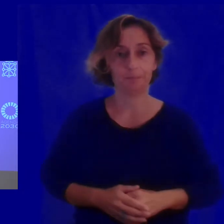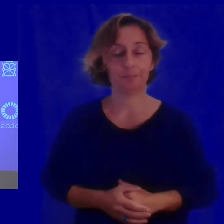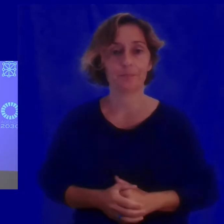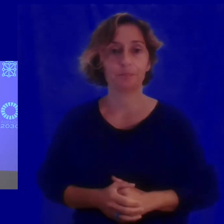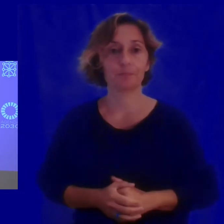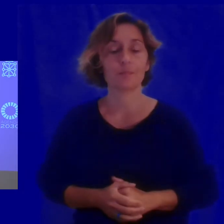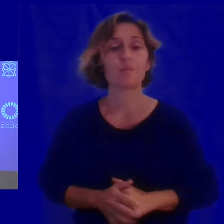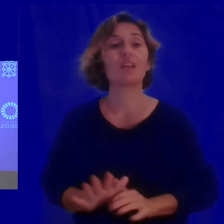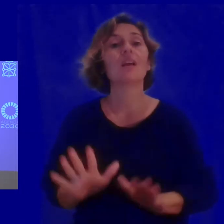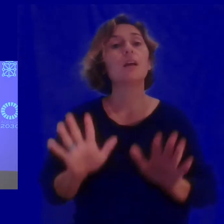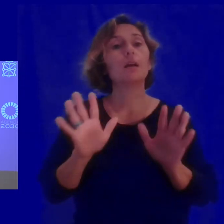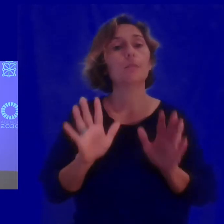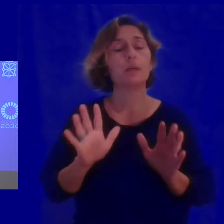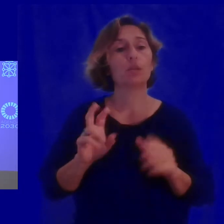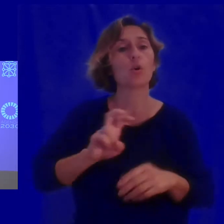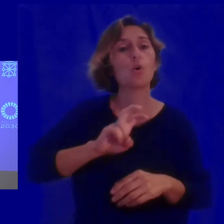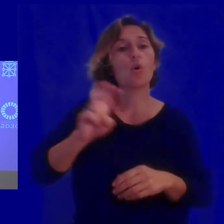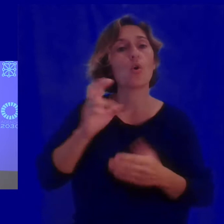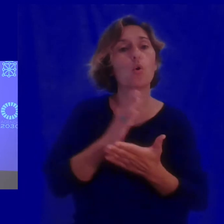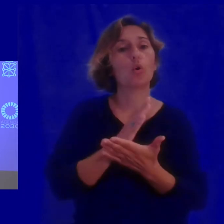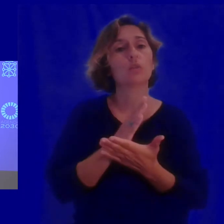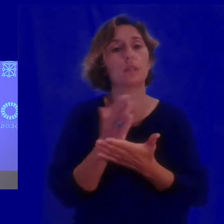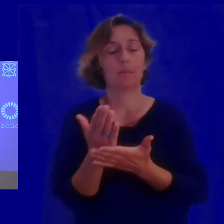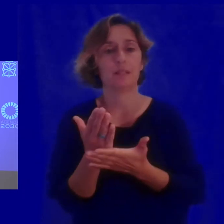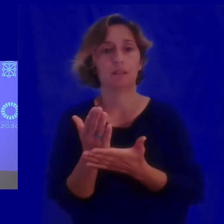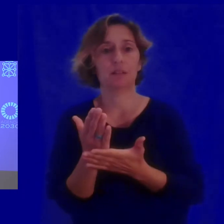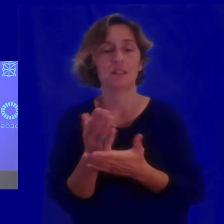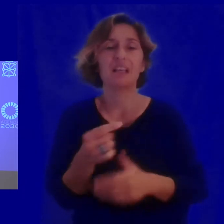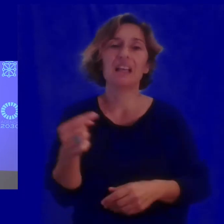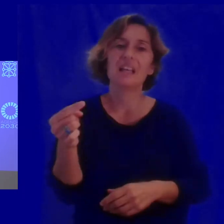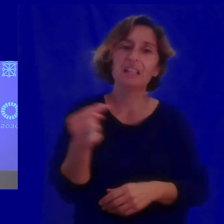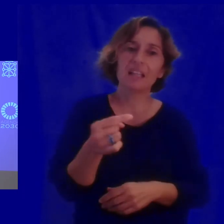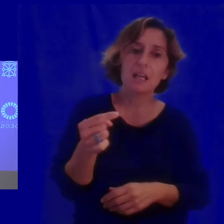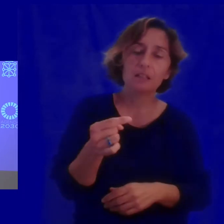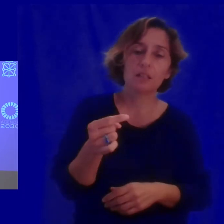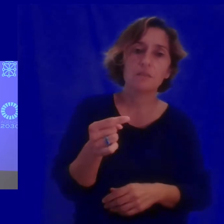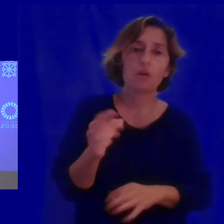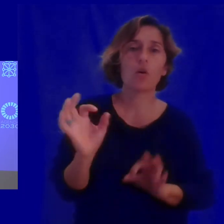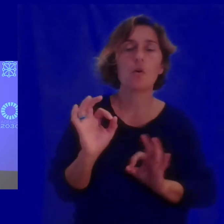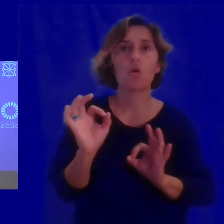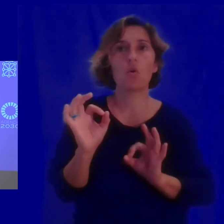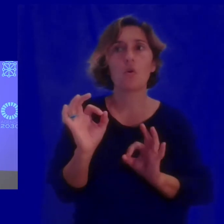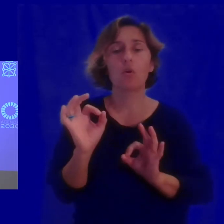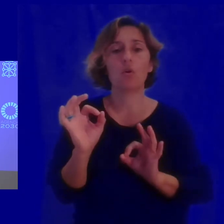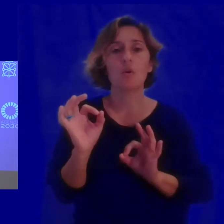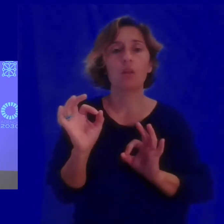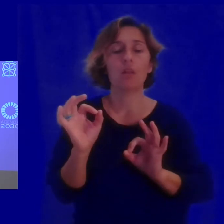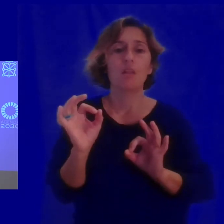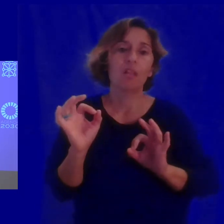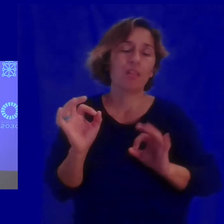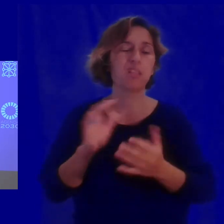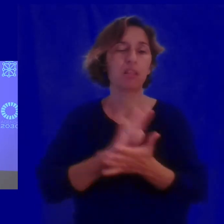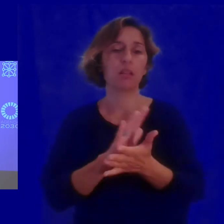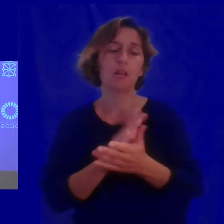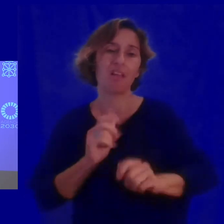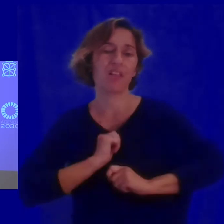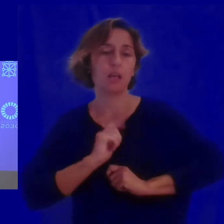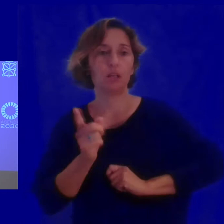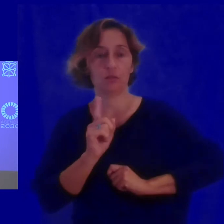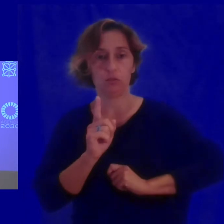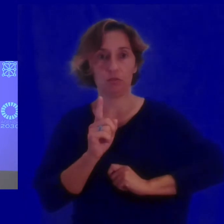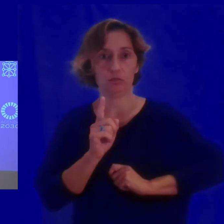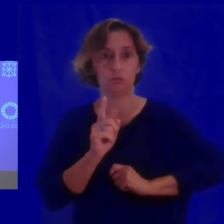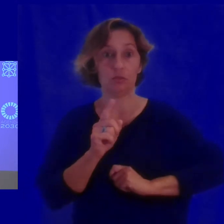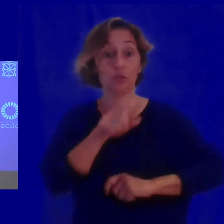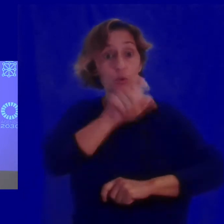Pero también tenemos otra parte quizás más negativa, o que al menos no nos debe hacer bajar la guardia. Comentaba la fatiga